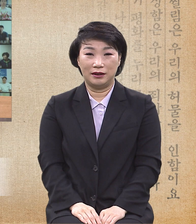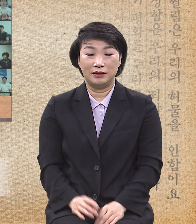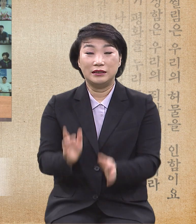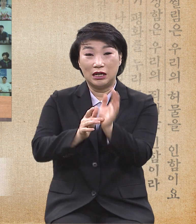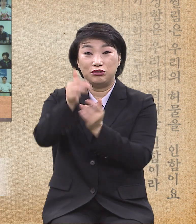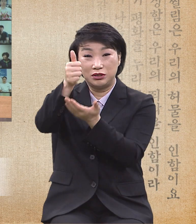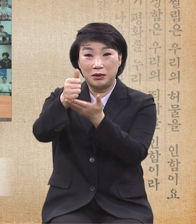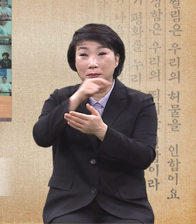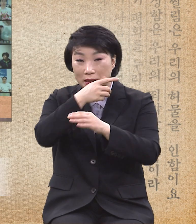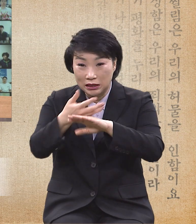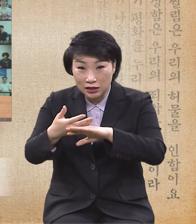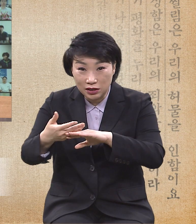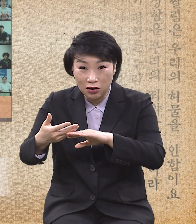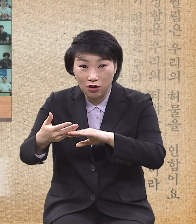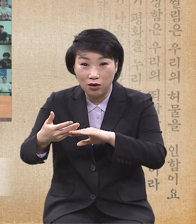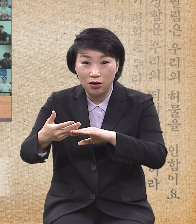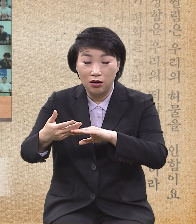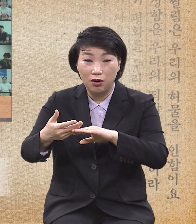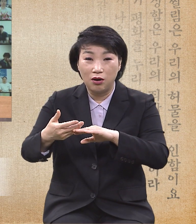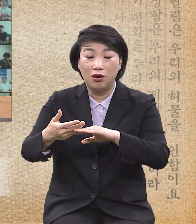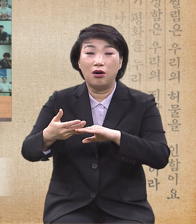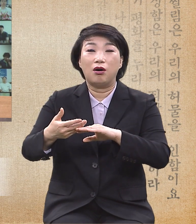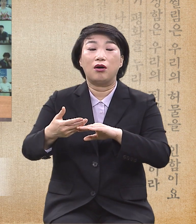예수가 흘린 피를